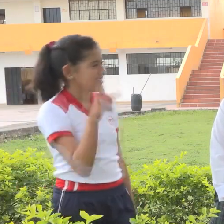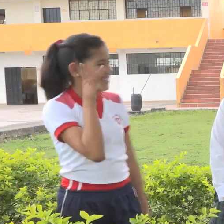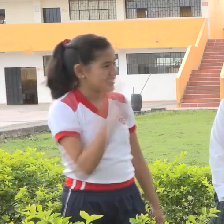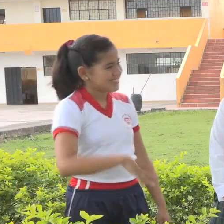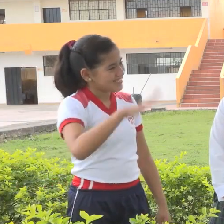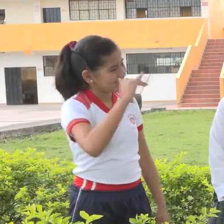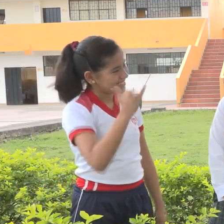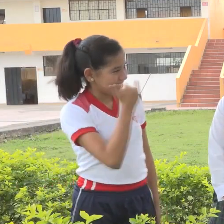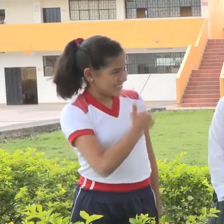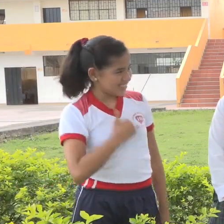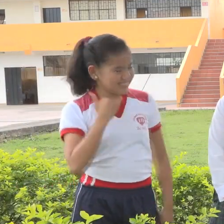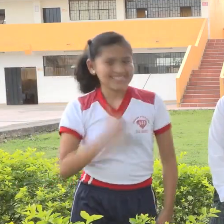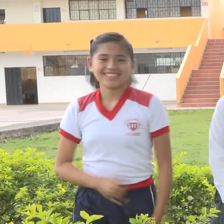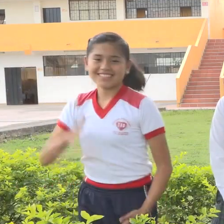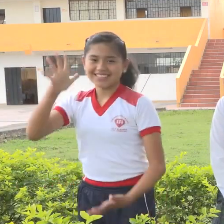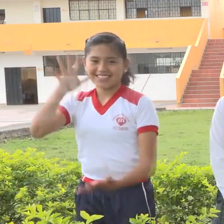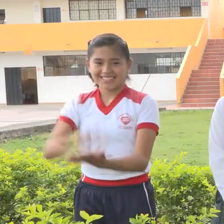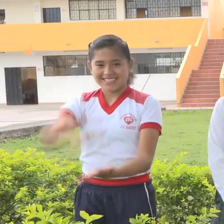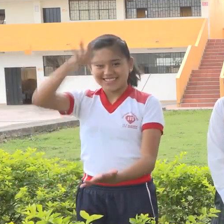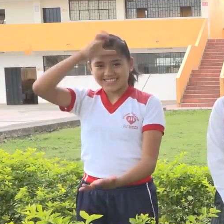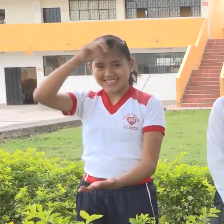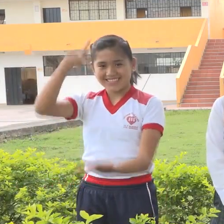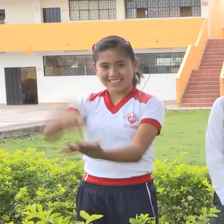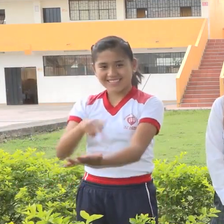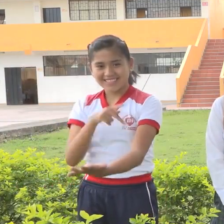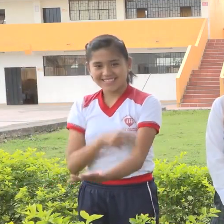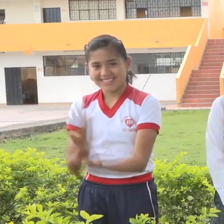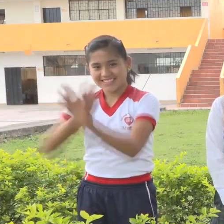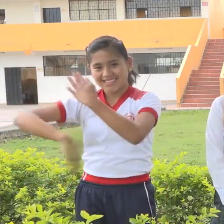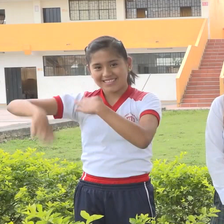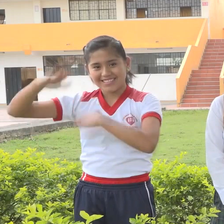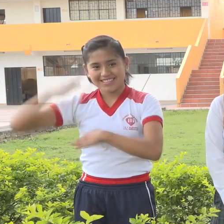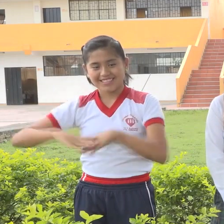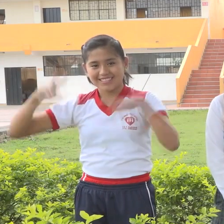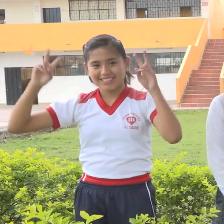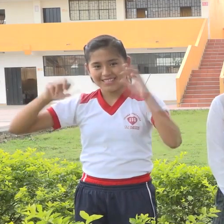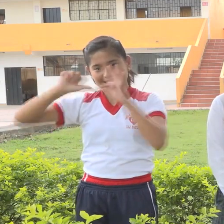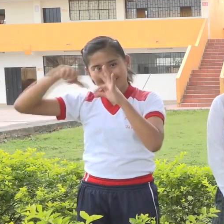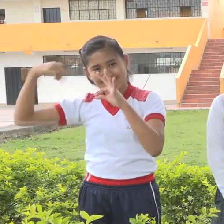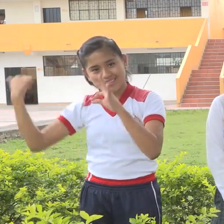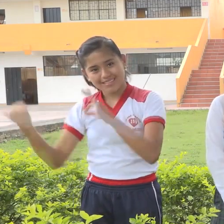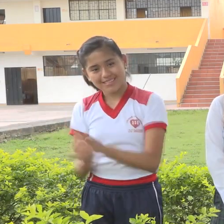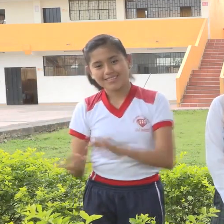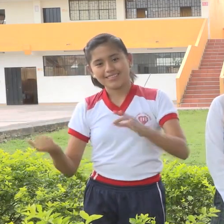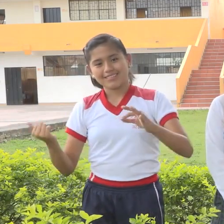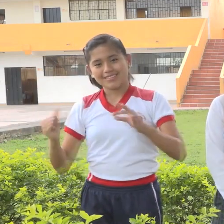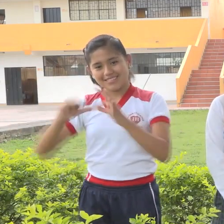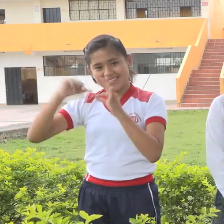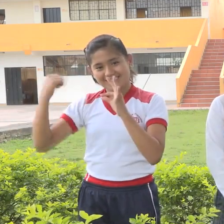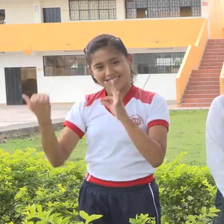Hola Karen, hola Yulisa. En este programa aprenderemos acerca de fe y alegría